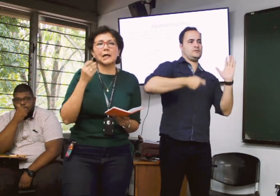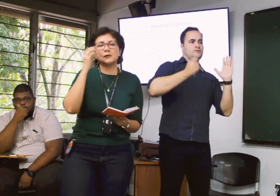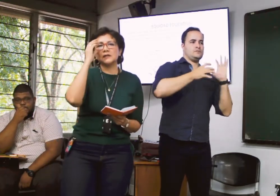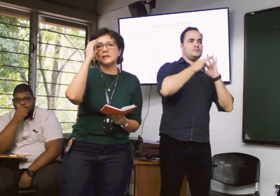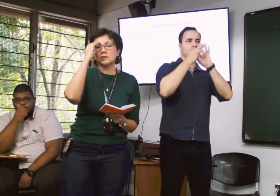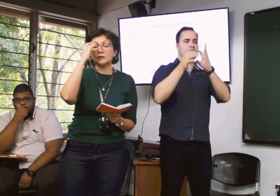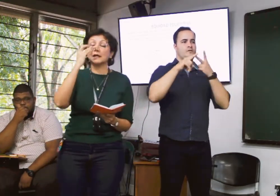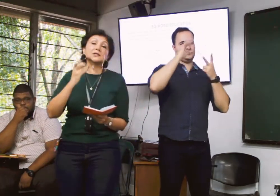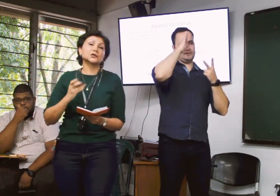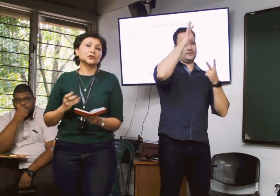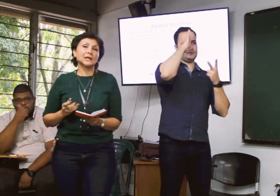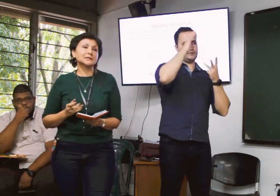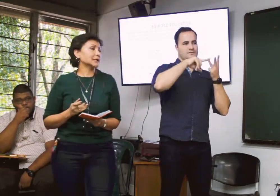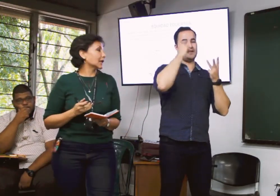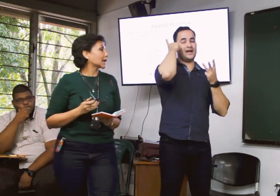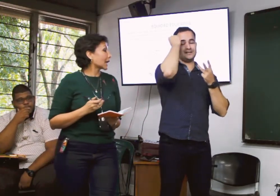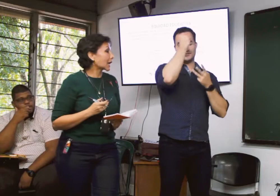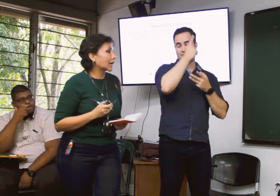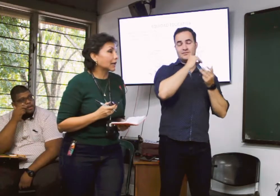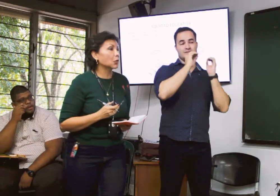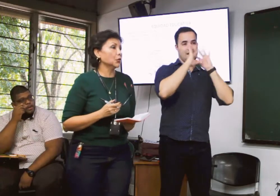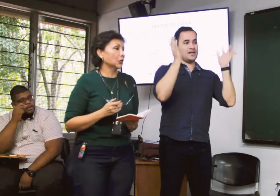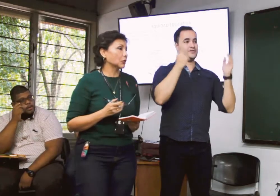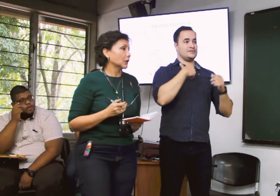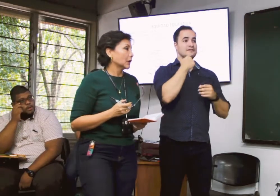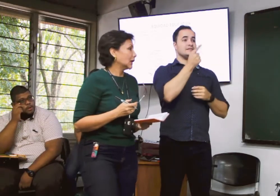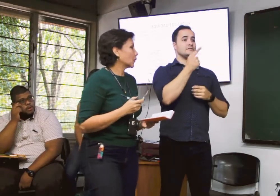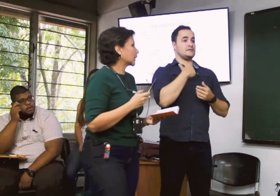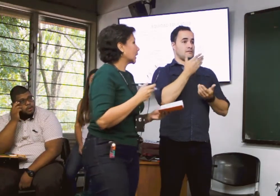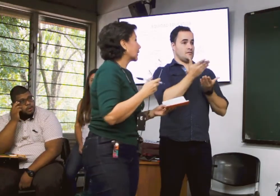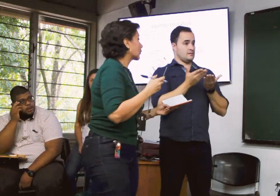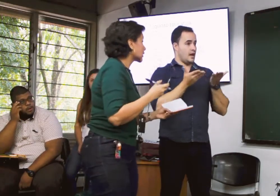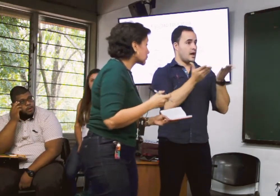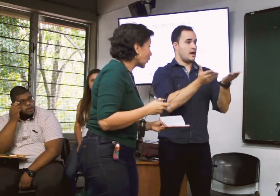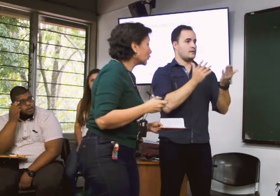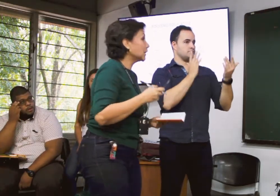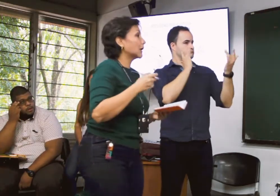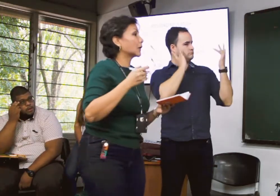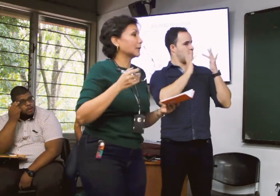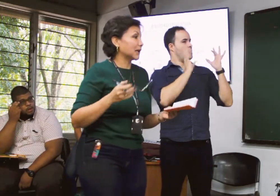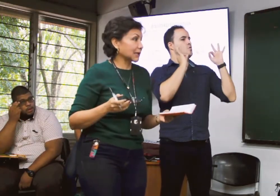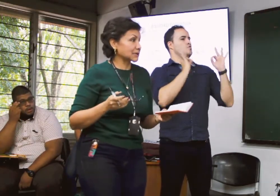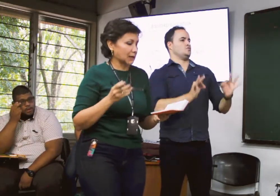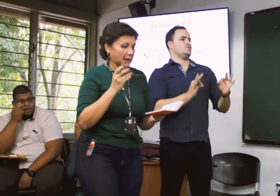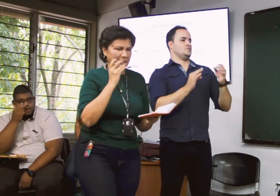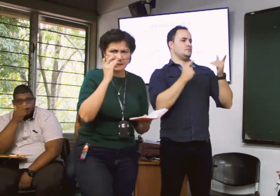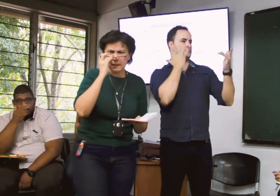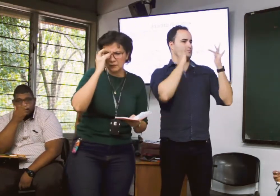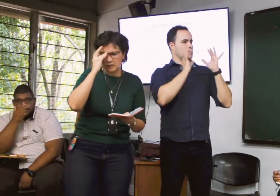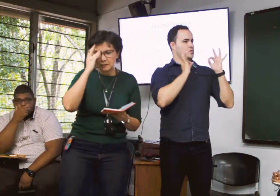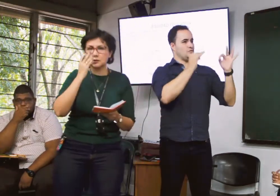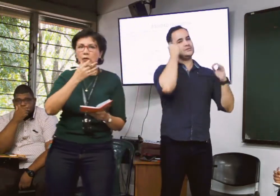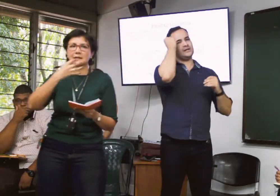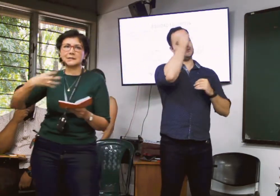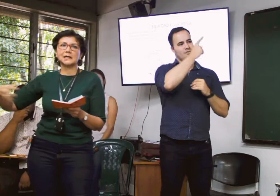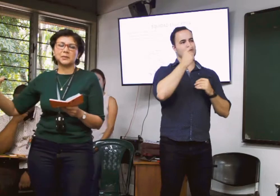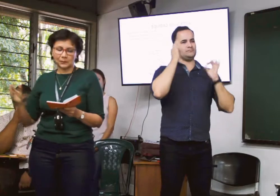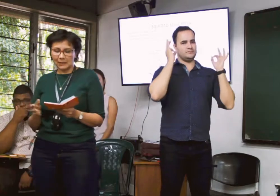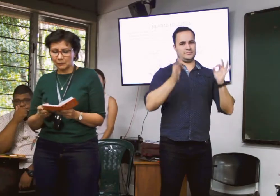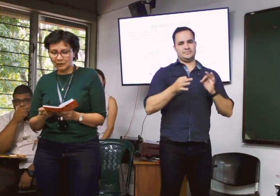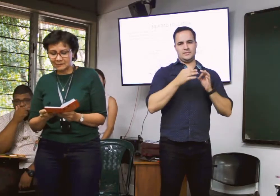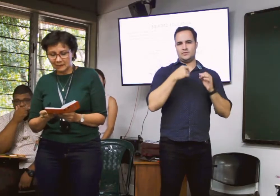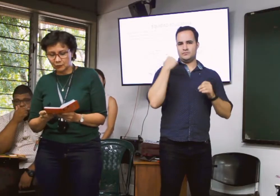Está toda la definición de Aristóteles de dar a cada uno lo que corresponde, lo que merece, que es la definición que